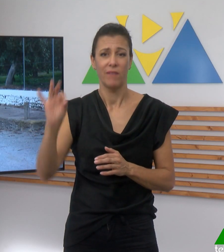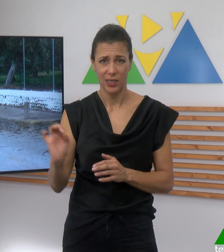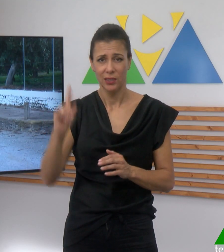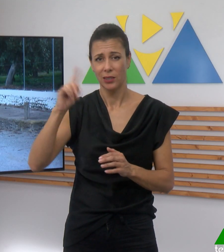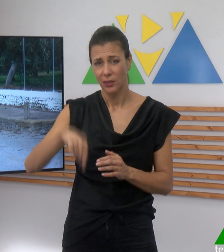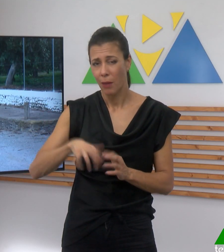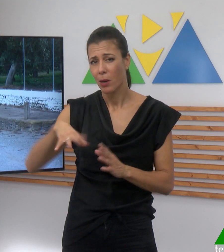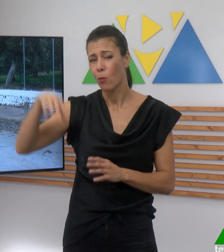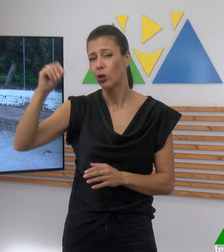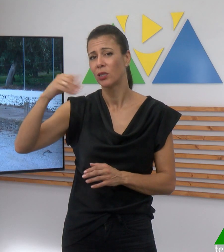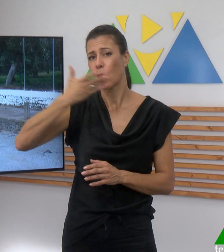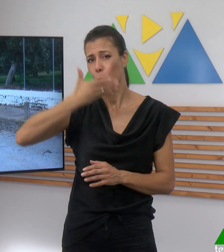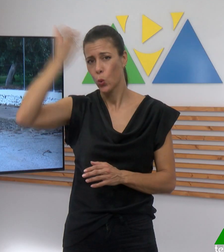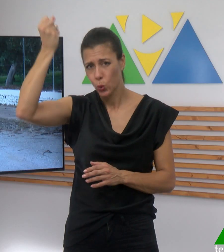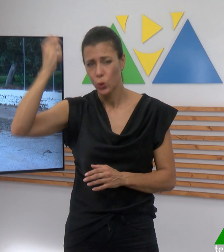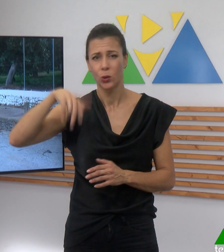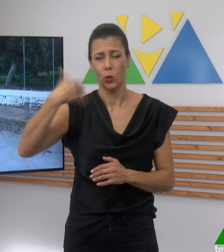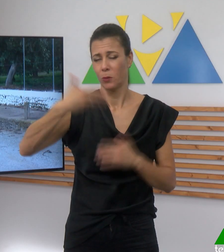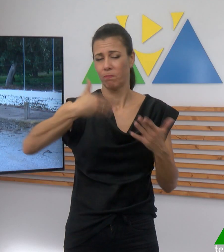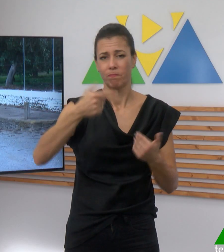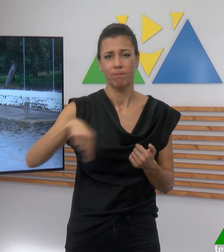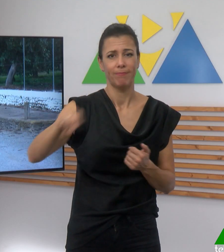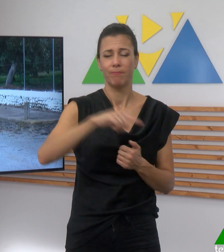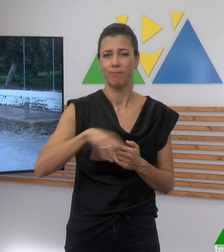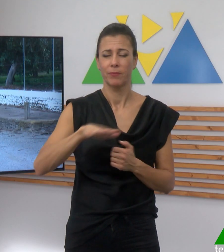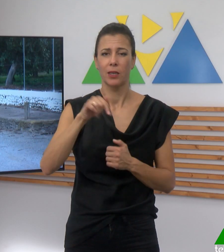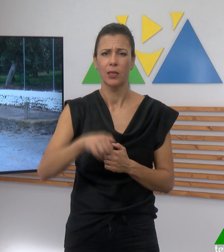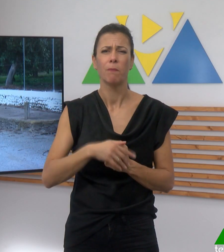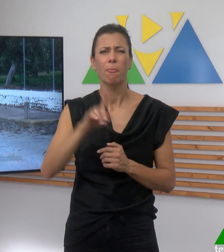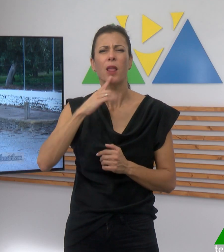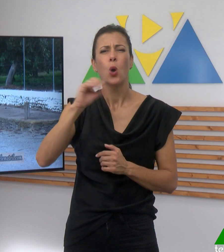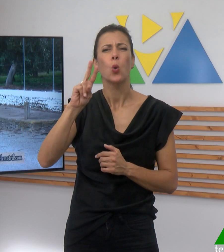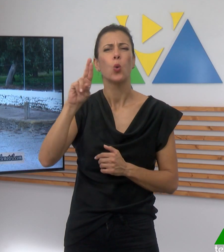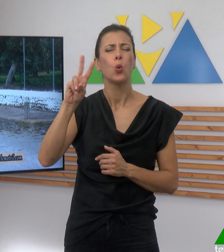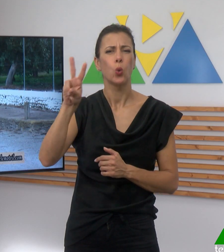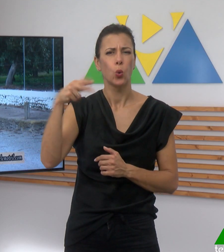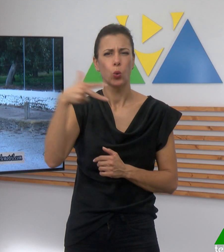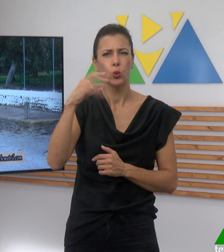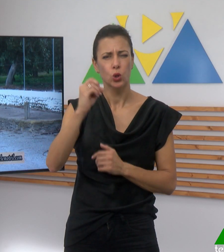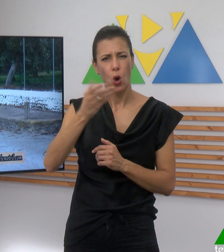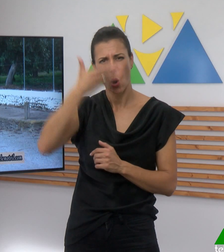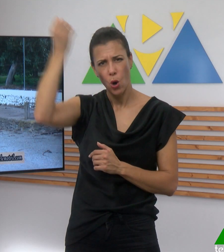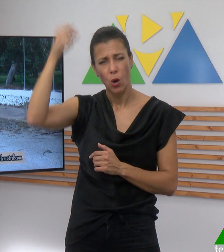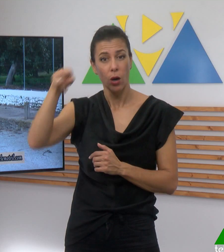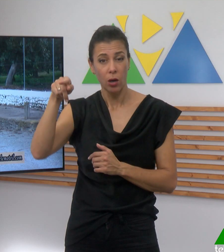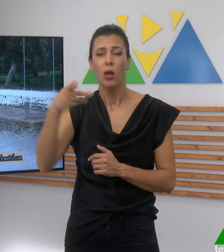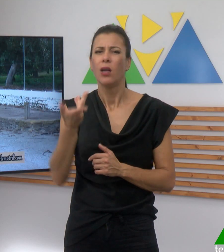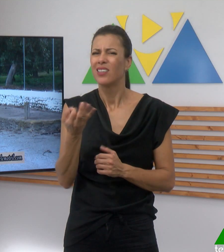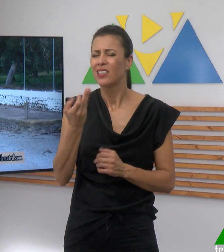panata al final a partir de las areas panata curucho significaba zona de entrada no O entrada o de salida o de salida signific las dos cosas